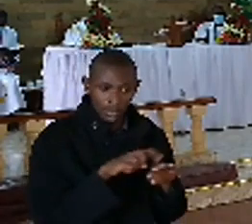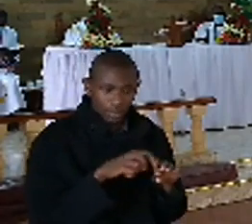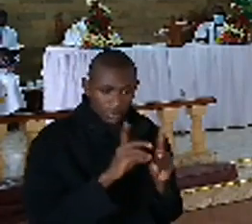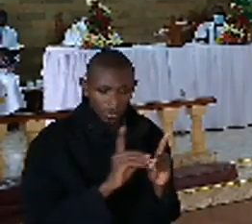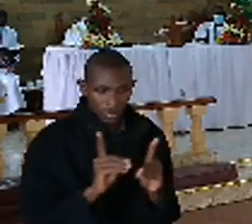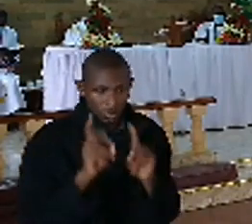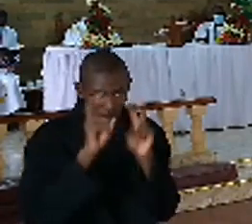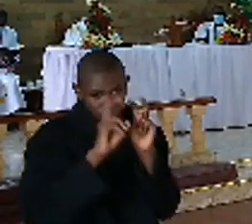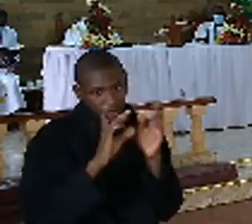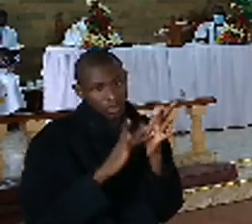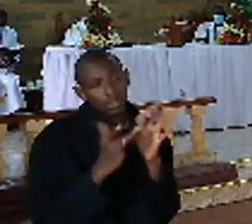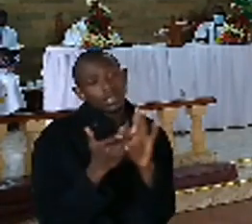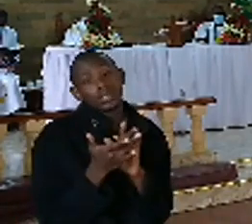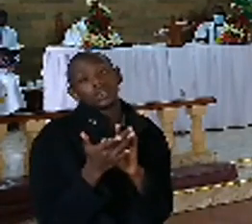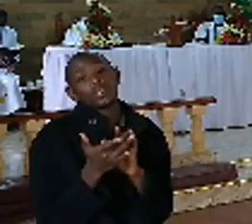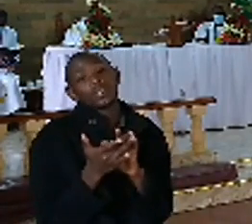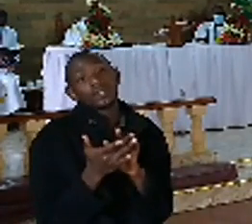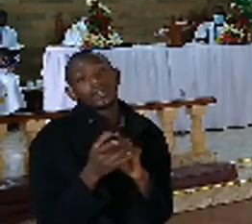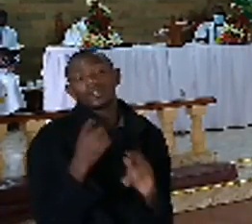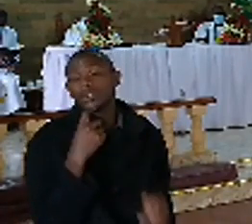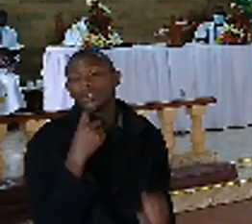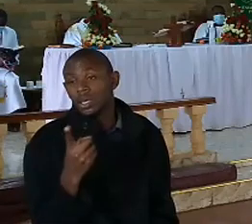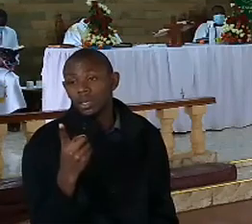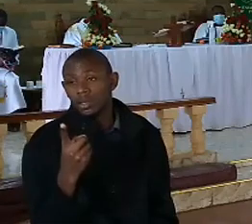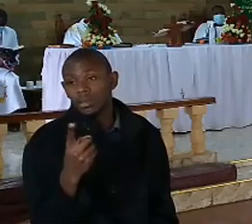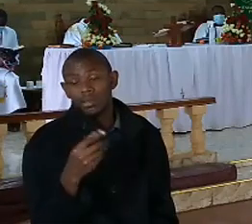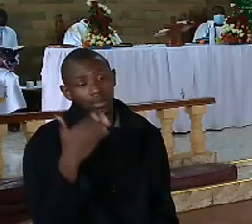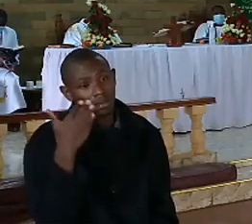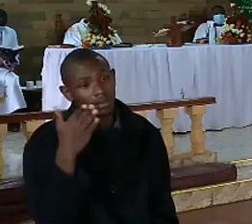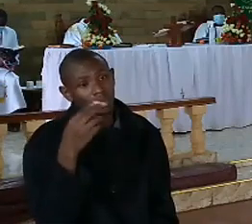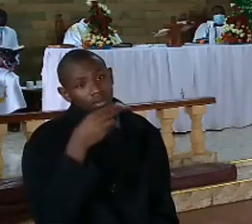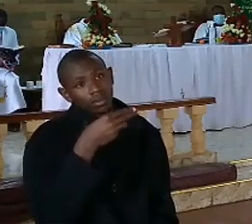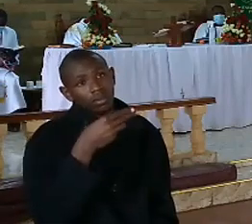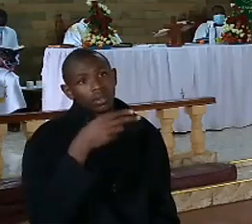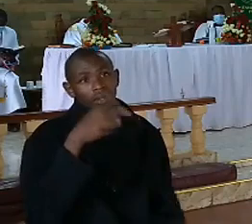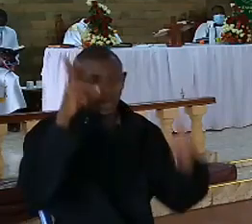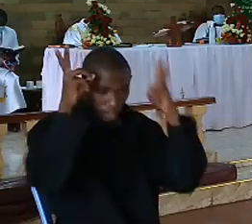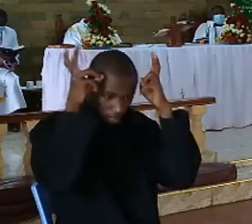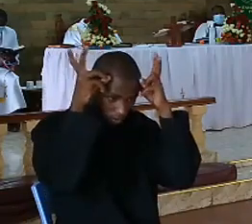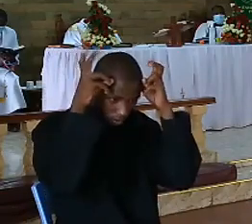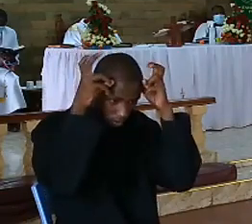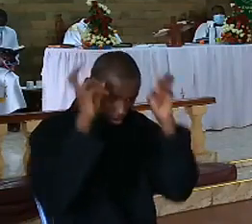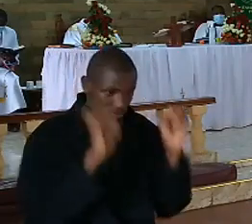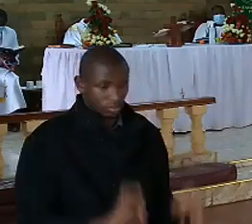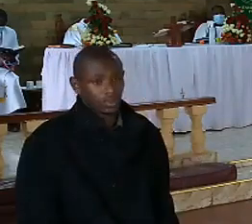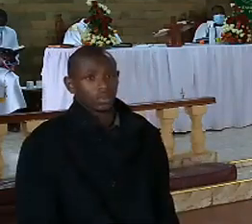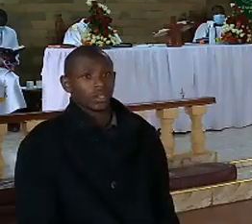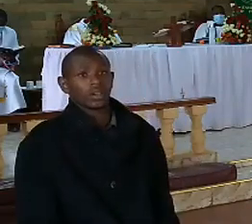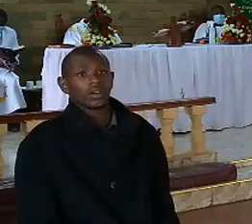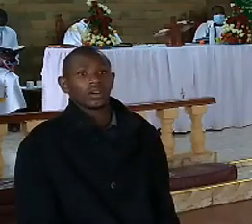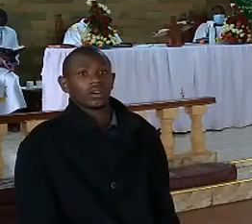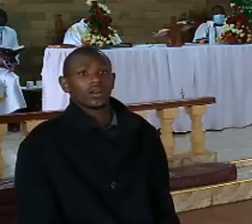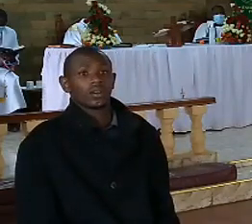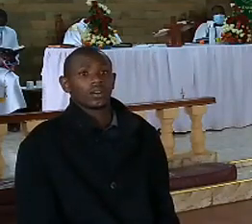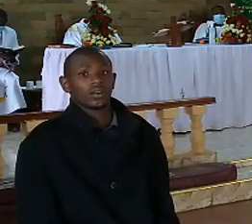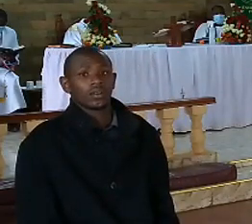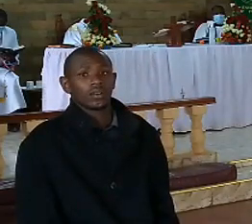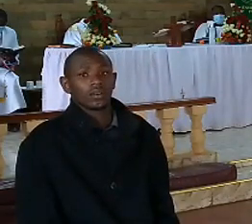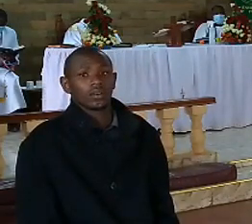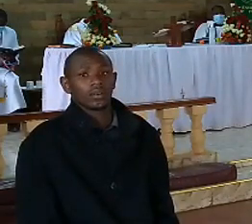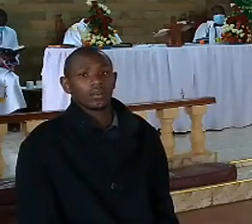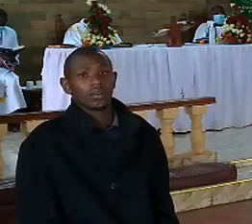gamae igoro. Makiuga. Negoma yonekete. Magikaya. Amu